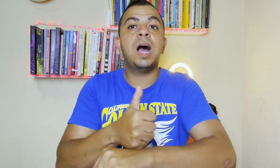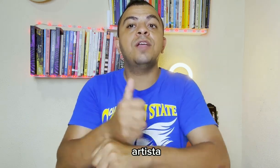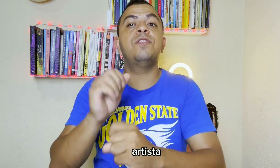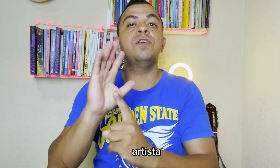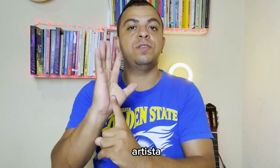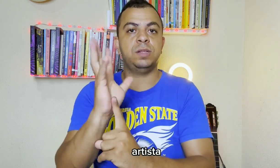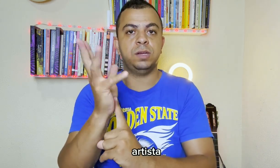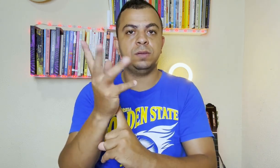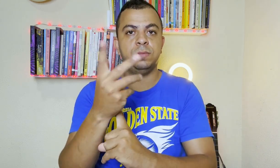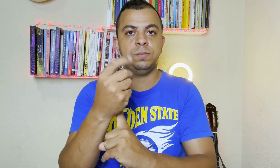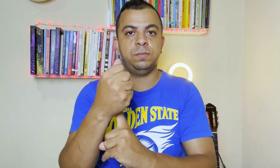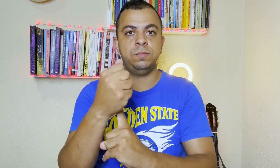Artista.